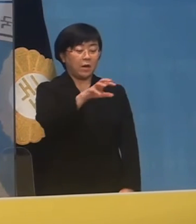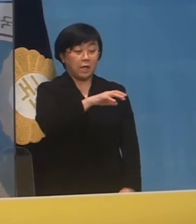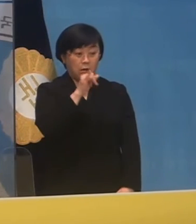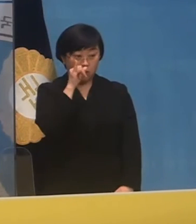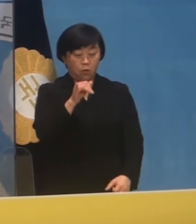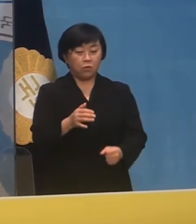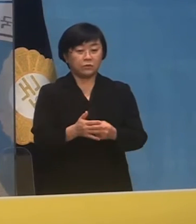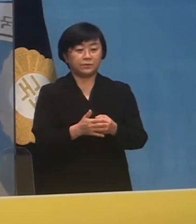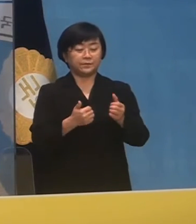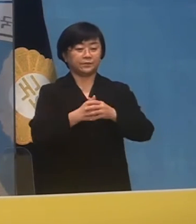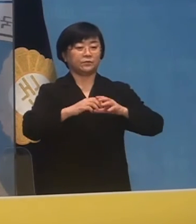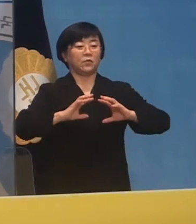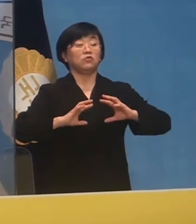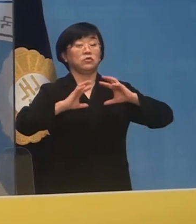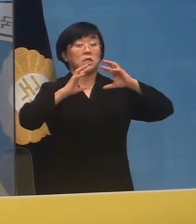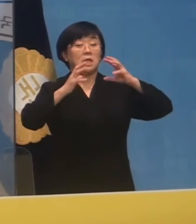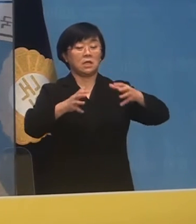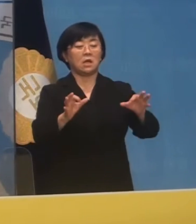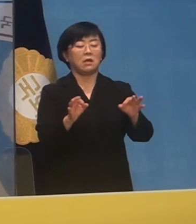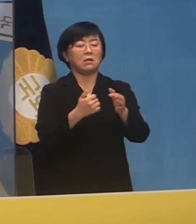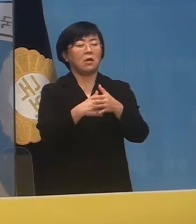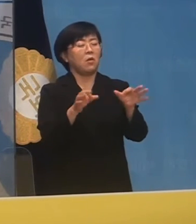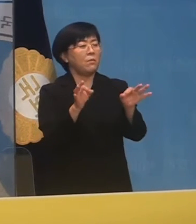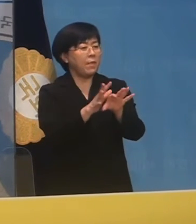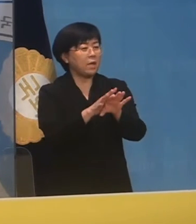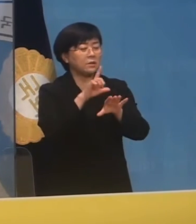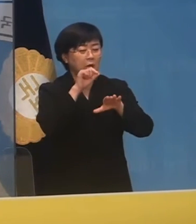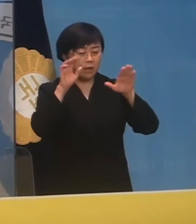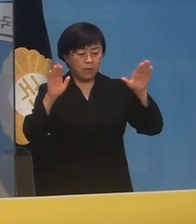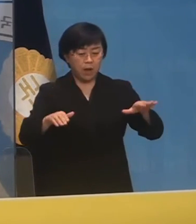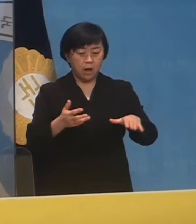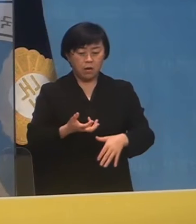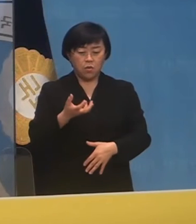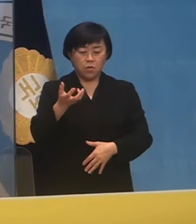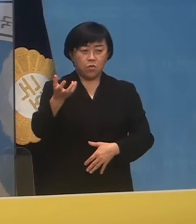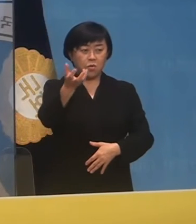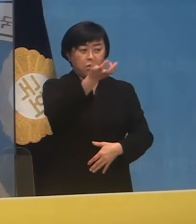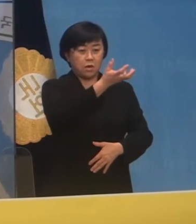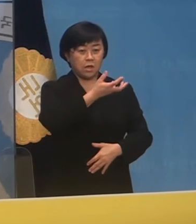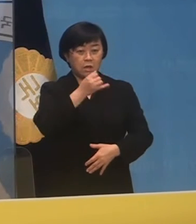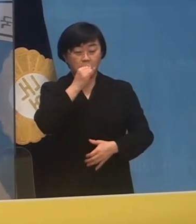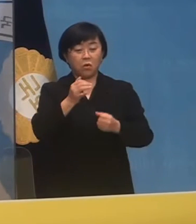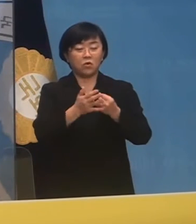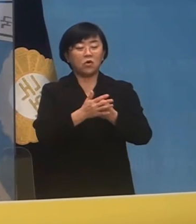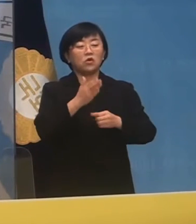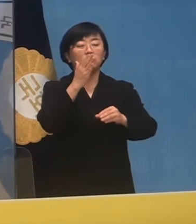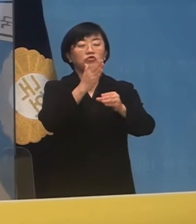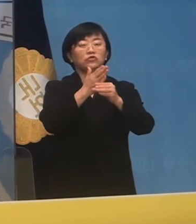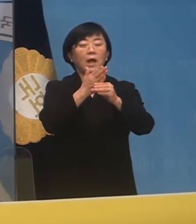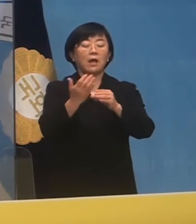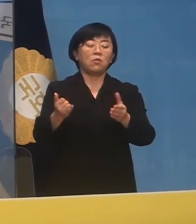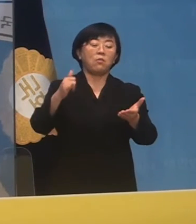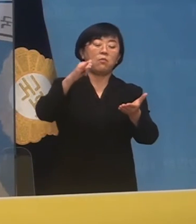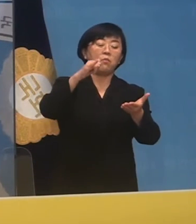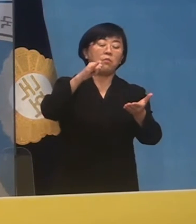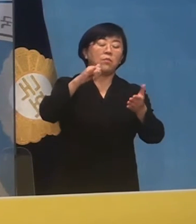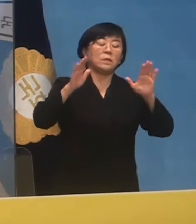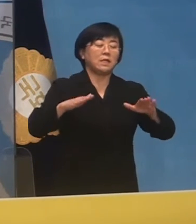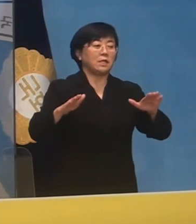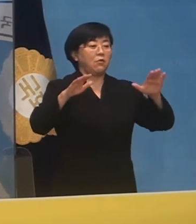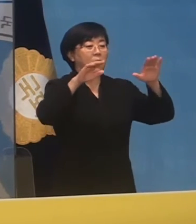위치하여 국제적인 멸종위기조류의 이동 통로이자 중간 기착지에